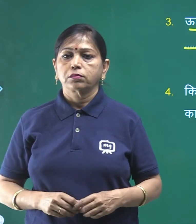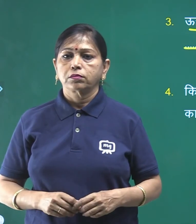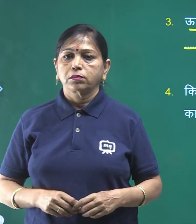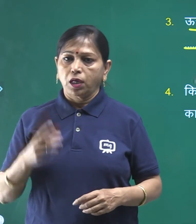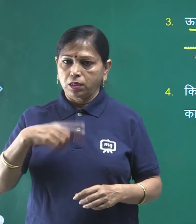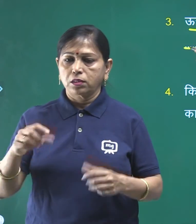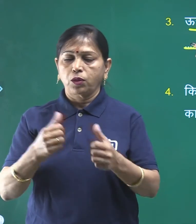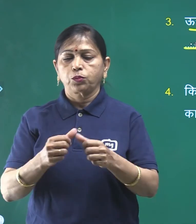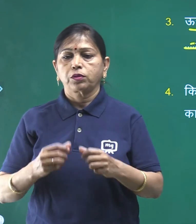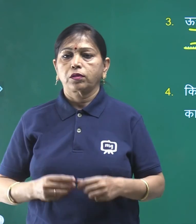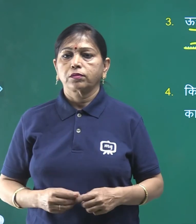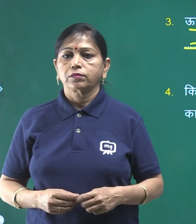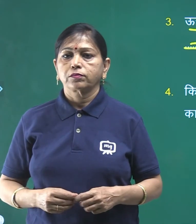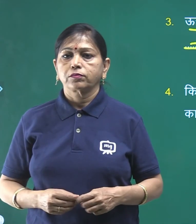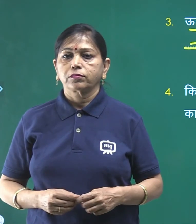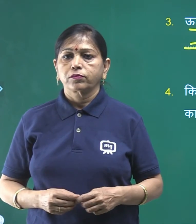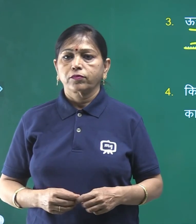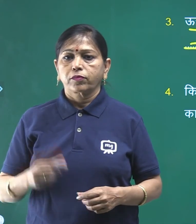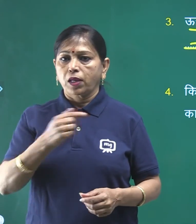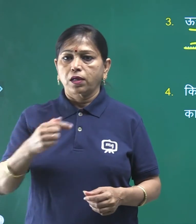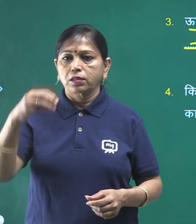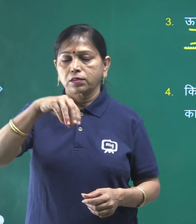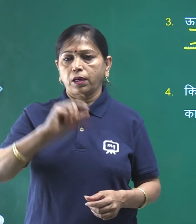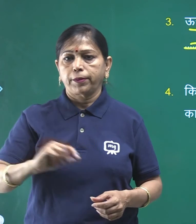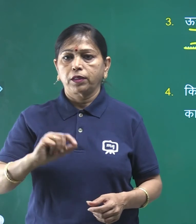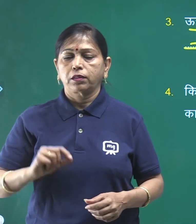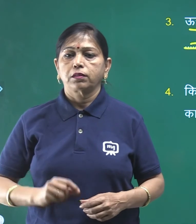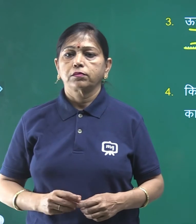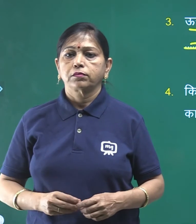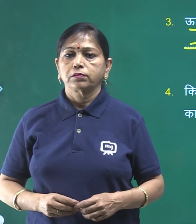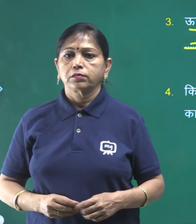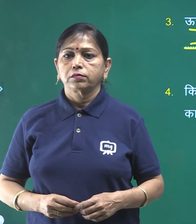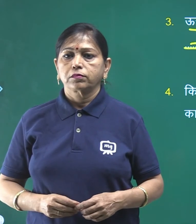सही ऑप्शन रिक्त स्थान में लिखिए।